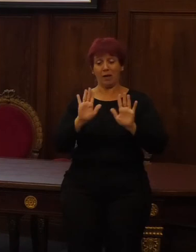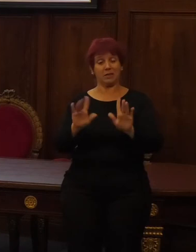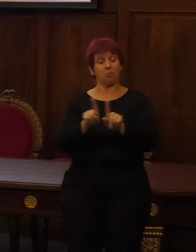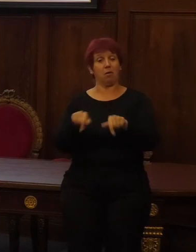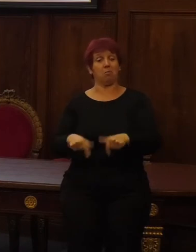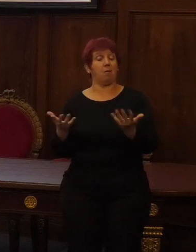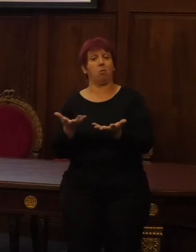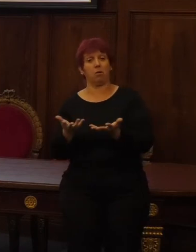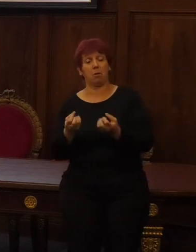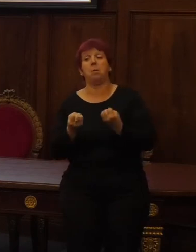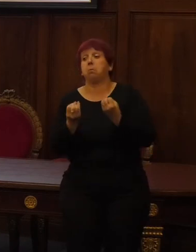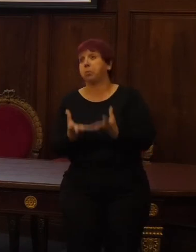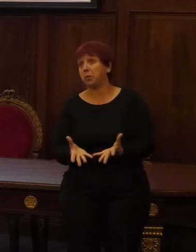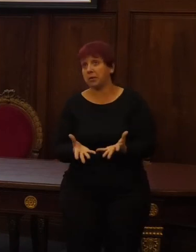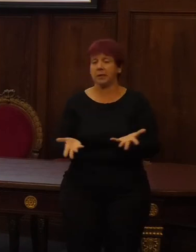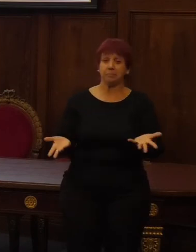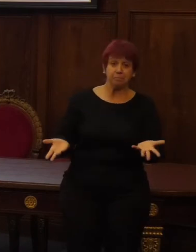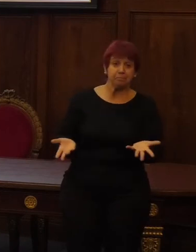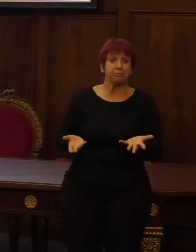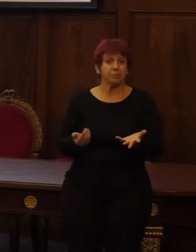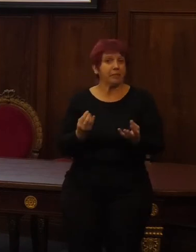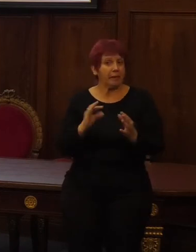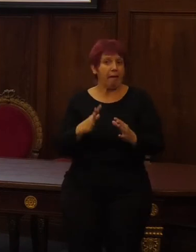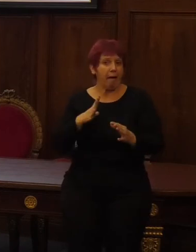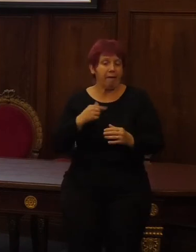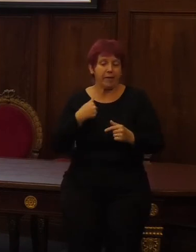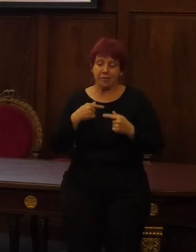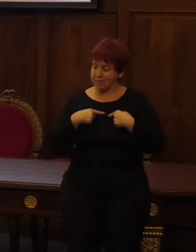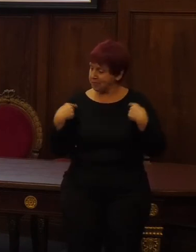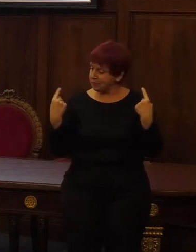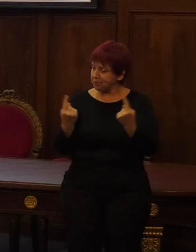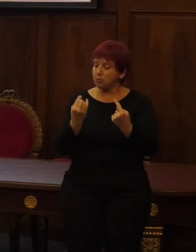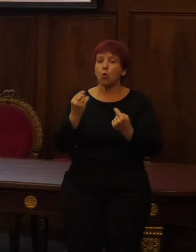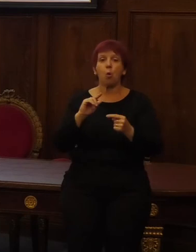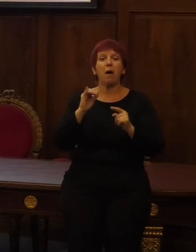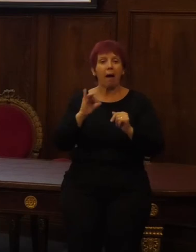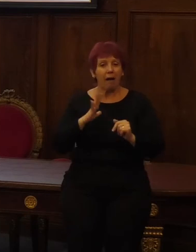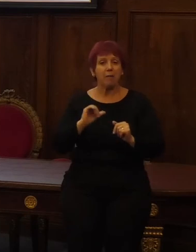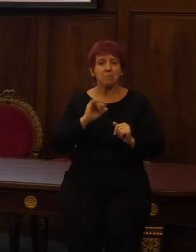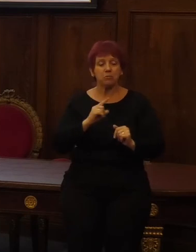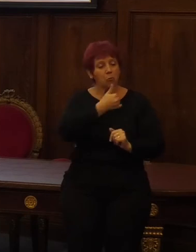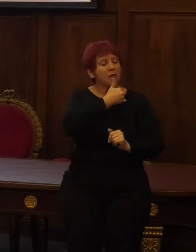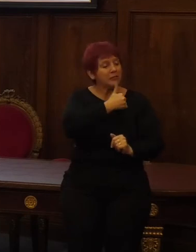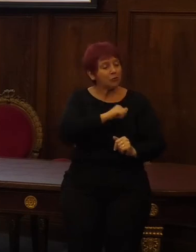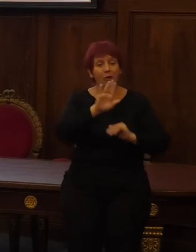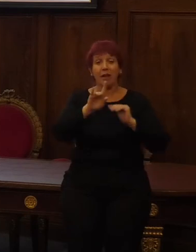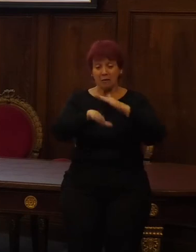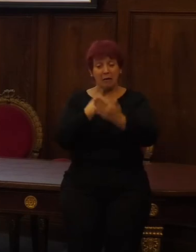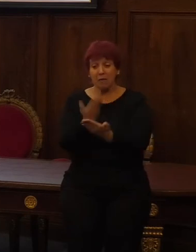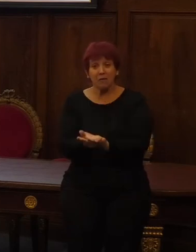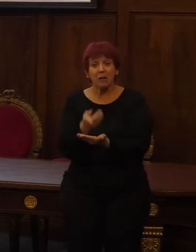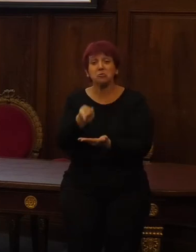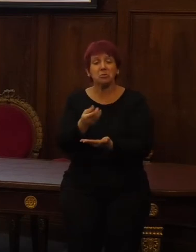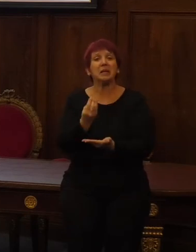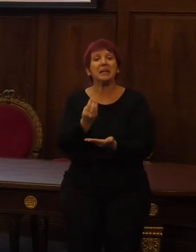así. ¿Por qué? Porque nosotros teníamos una reivindicación histórica, el